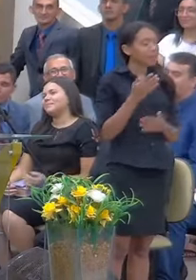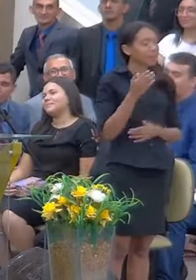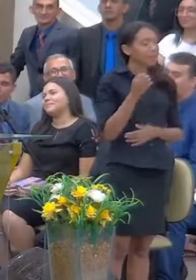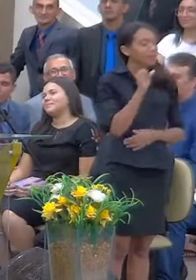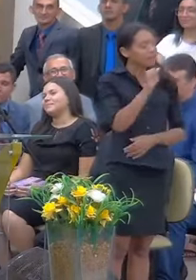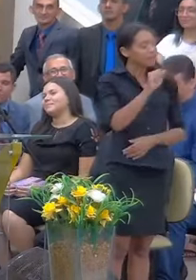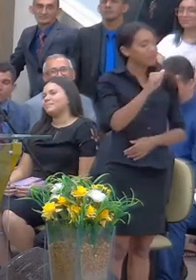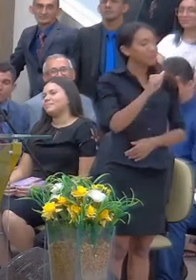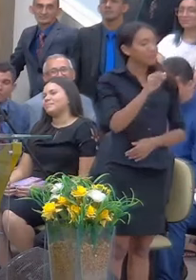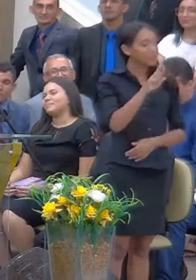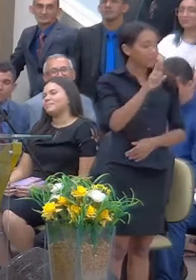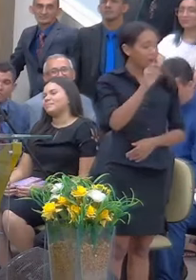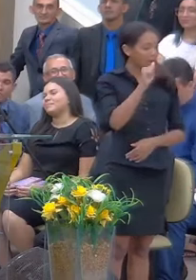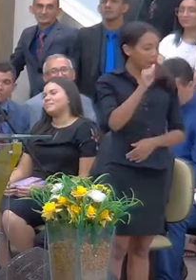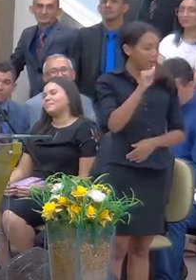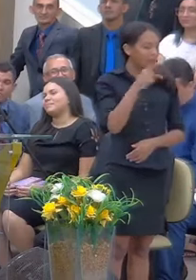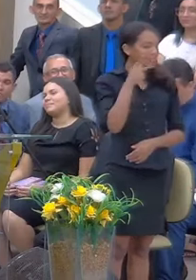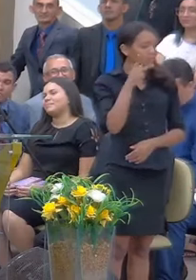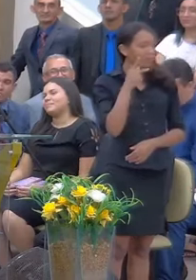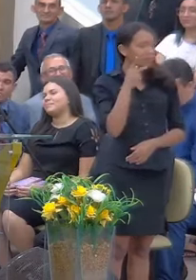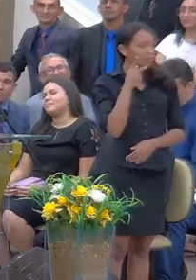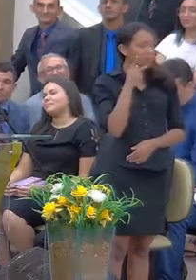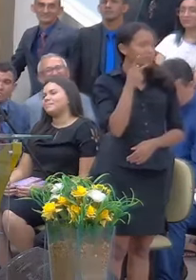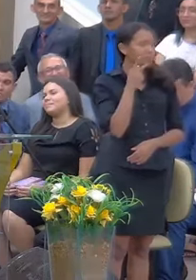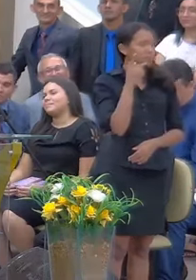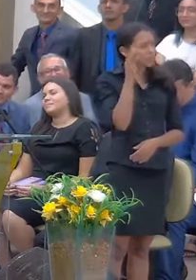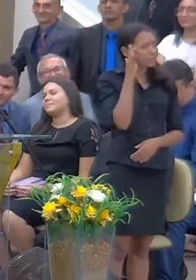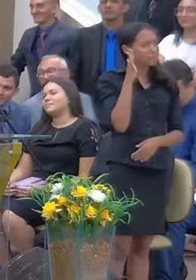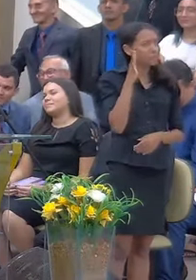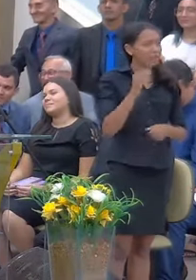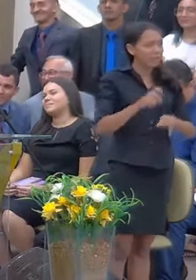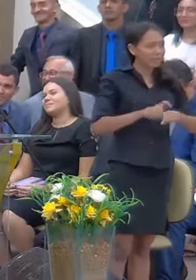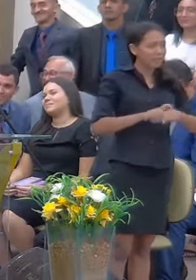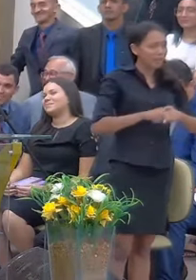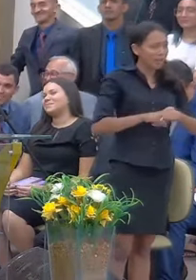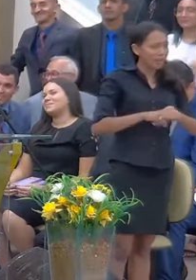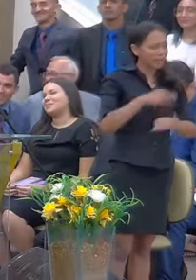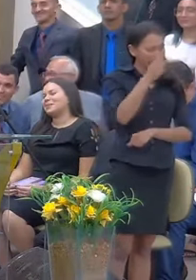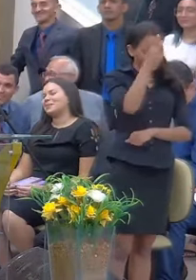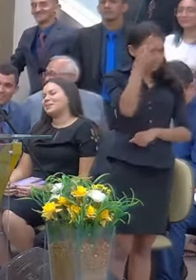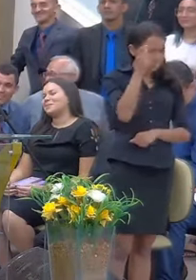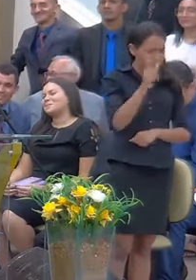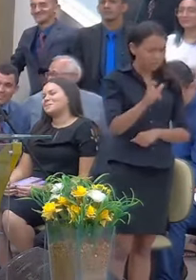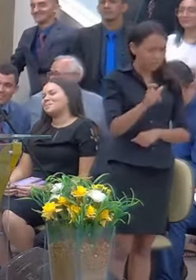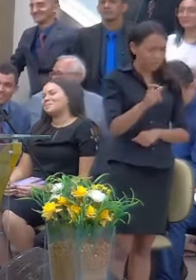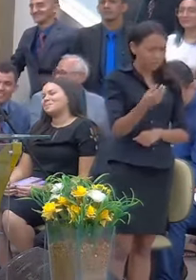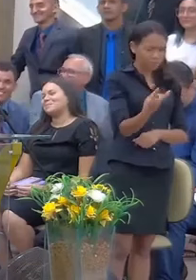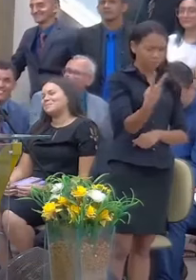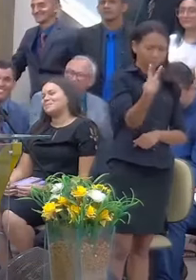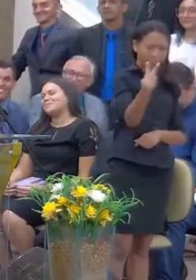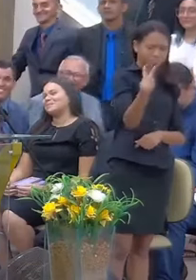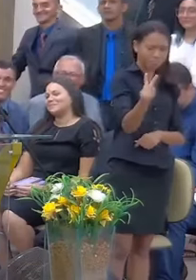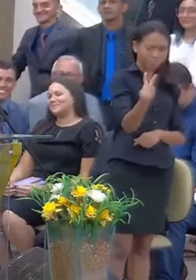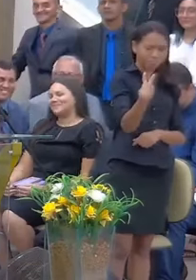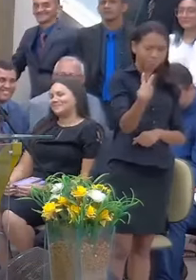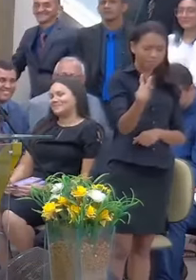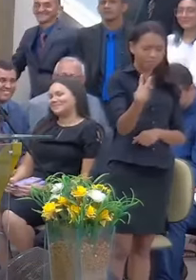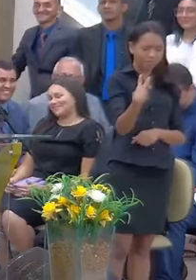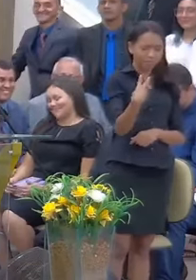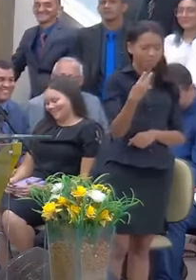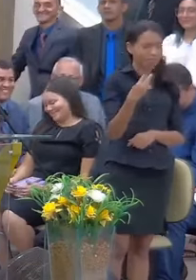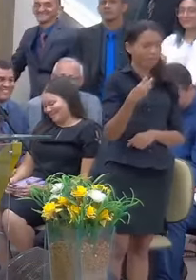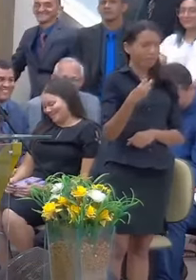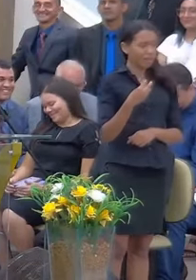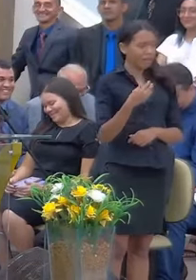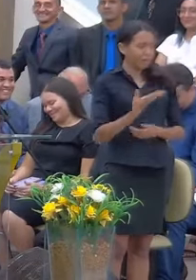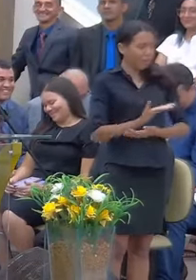hora que o pessoal vê eu com esse menino, 90 anos, está aí na Bíblia, irmão,